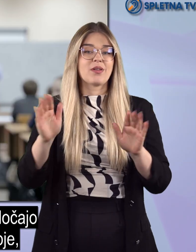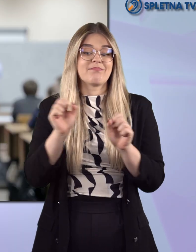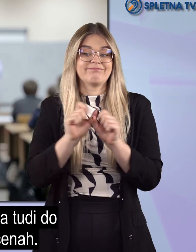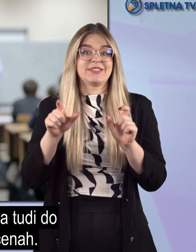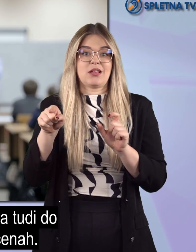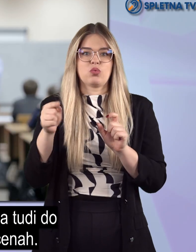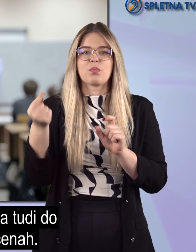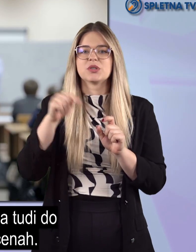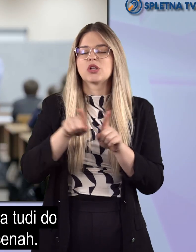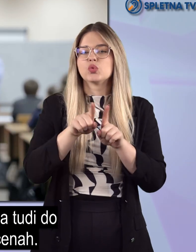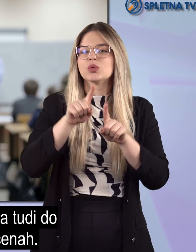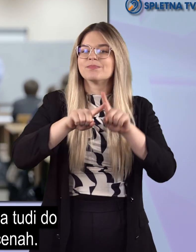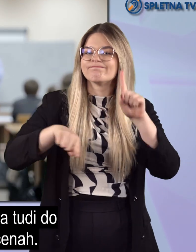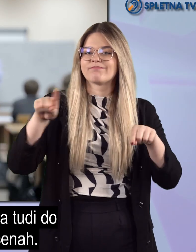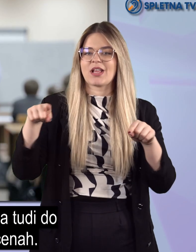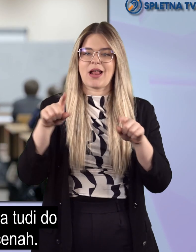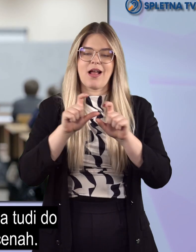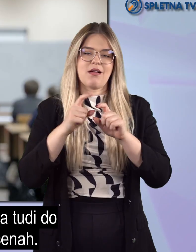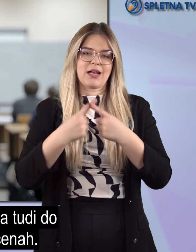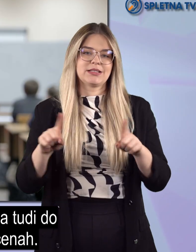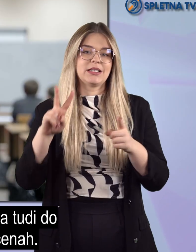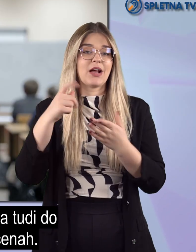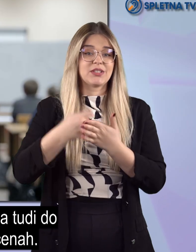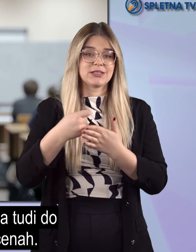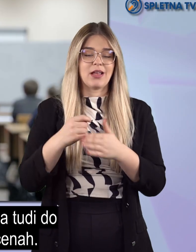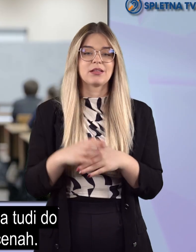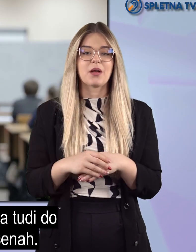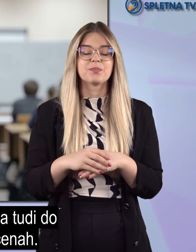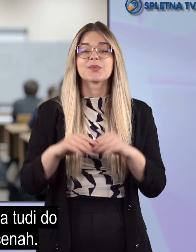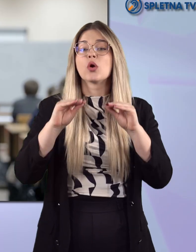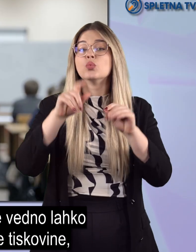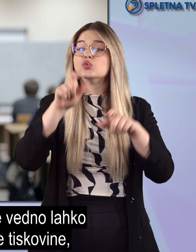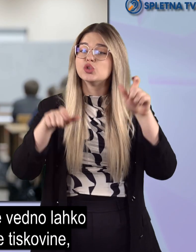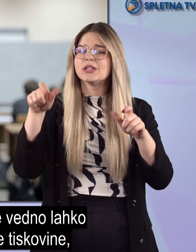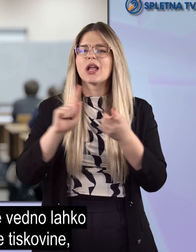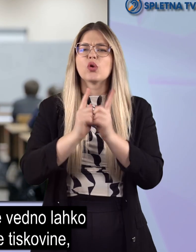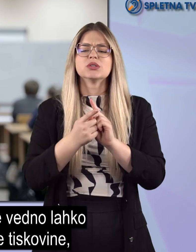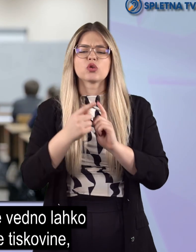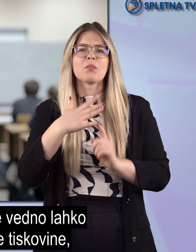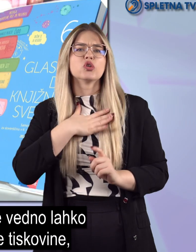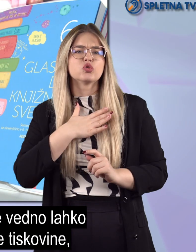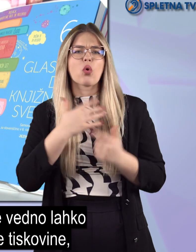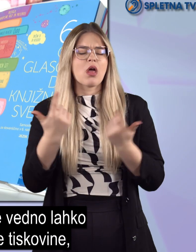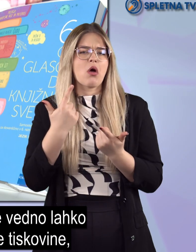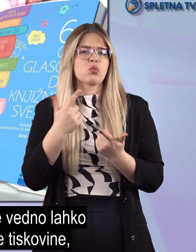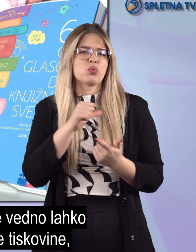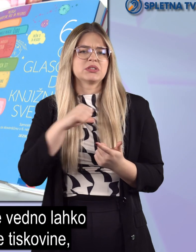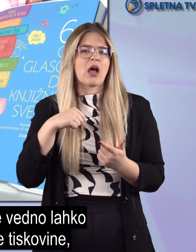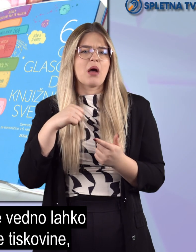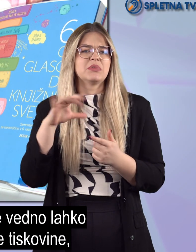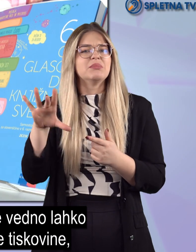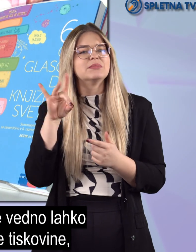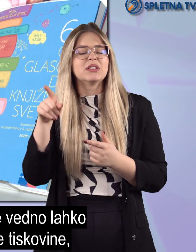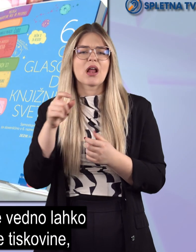svoje, zaradi česar prihaja tudi do velikih razlik v cenah. Učitelji oziroma šole še vedno